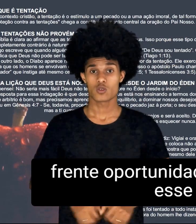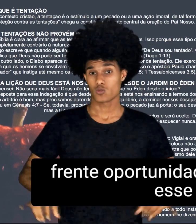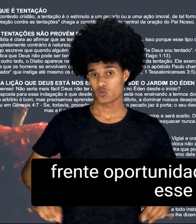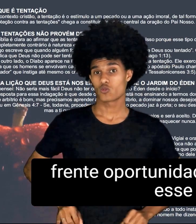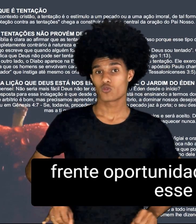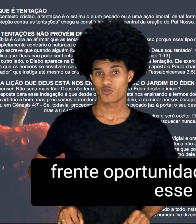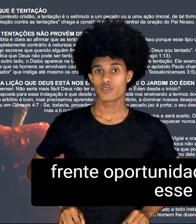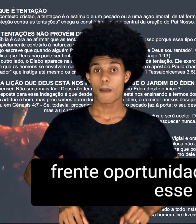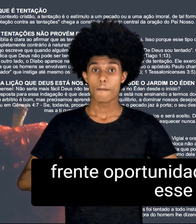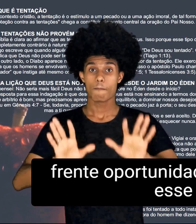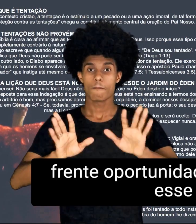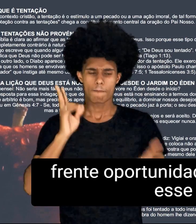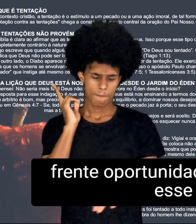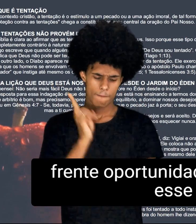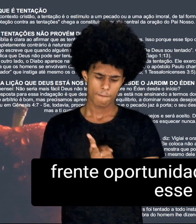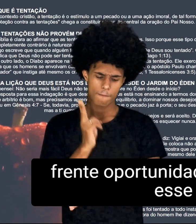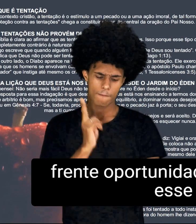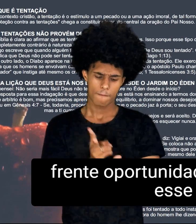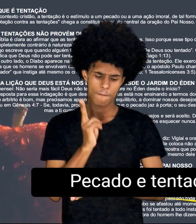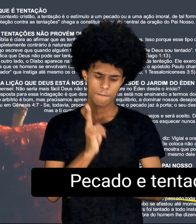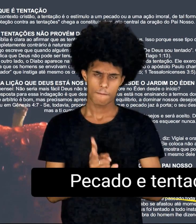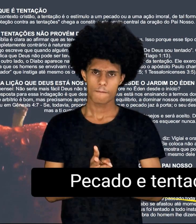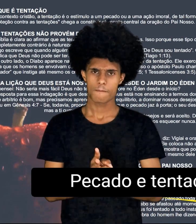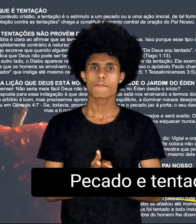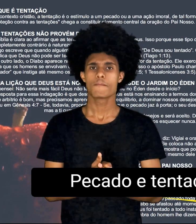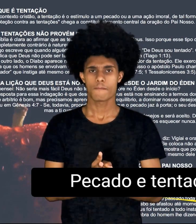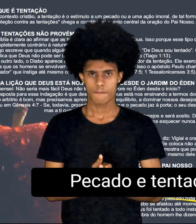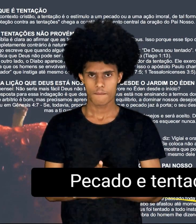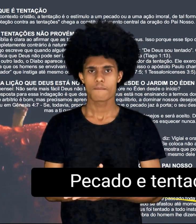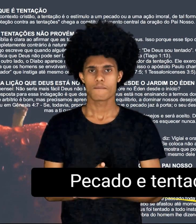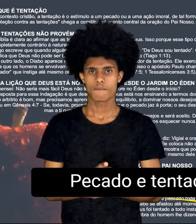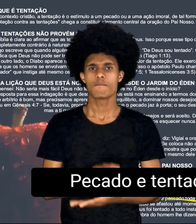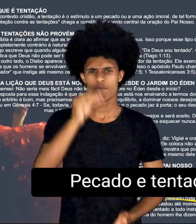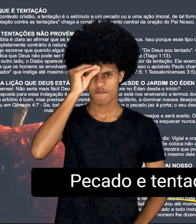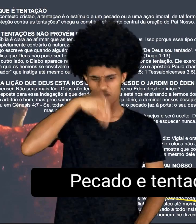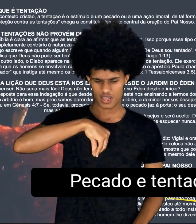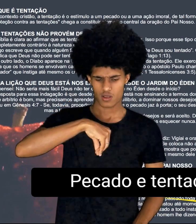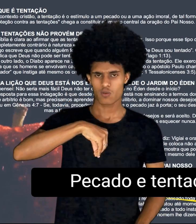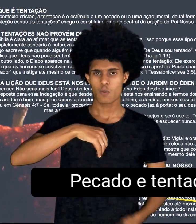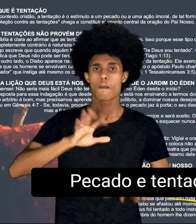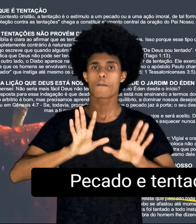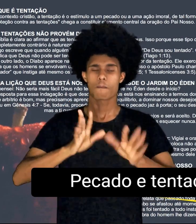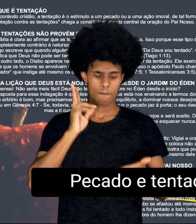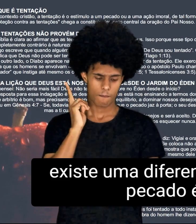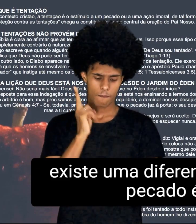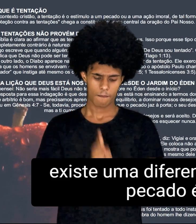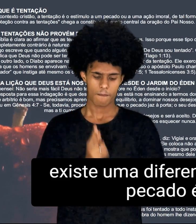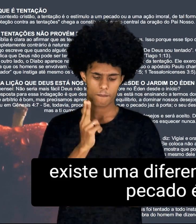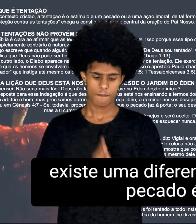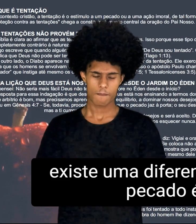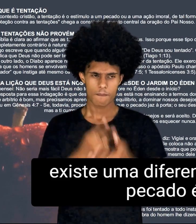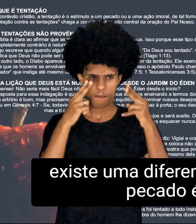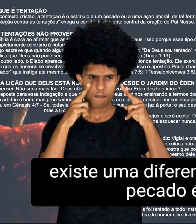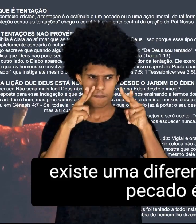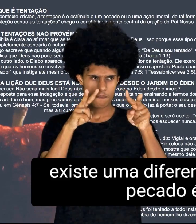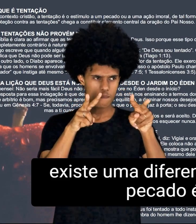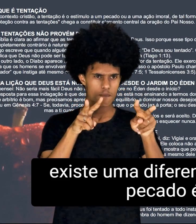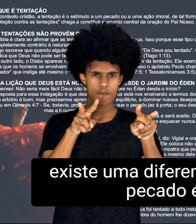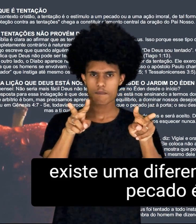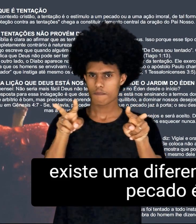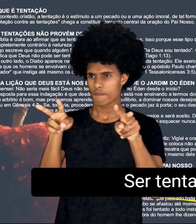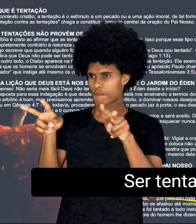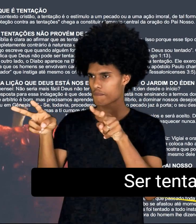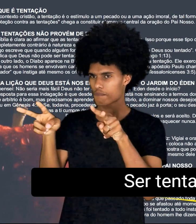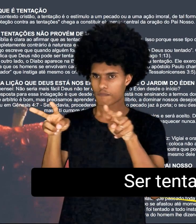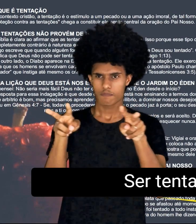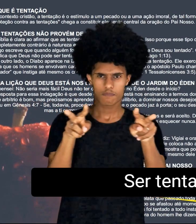você faça que você cometa esse tipo de pecado, tá? Pecado e tentação, aí tem uma diferença. Existe uma diferença entre pecado e tentação. Pecado é